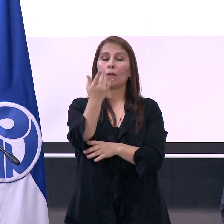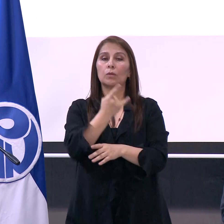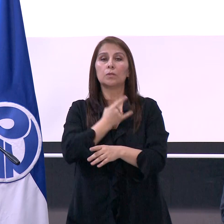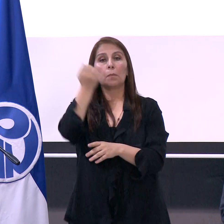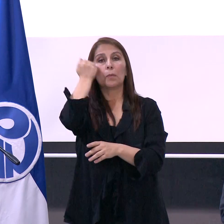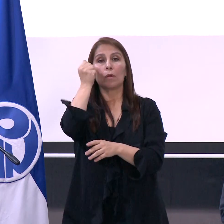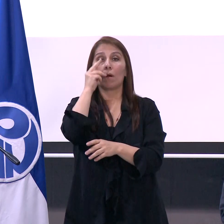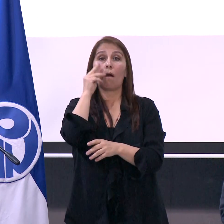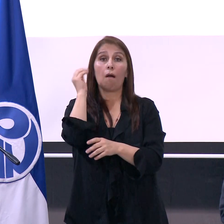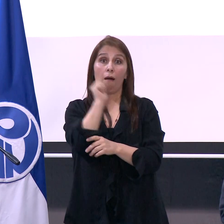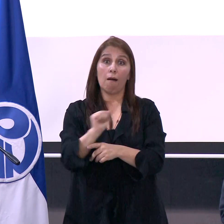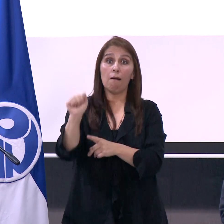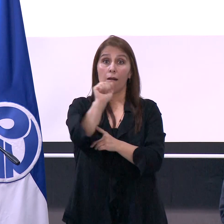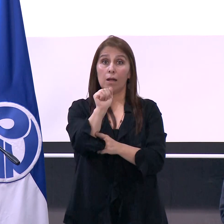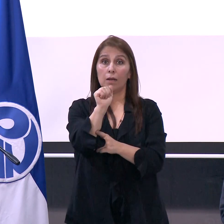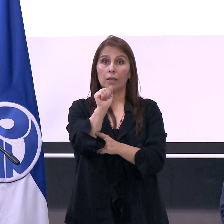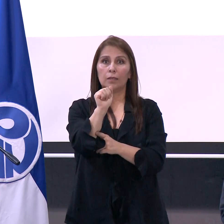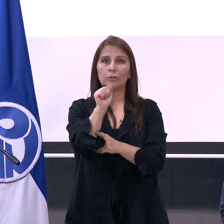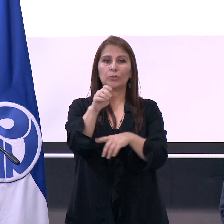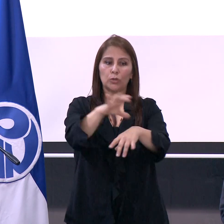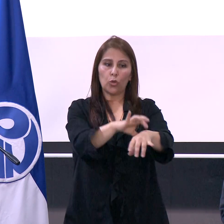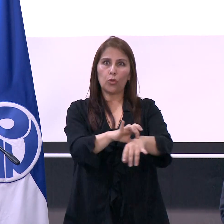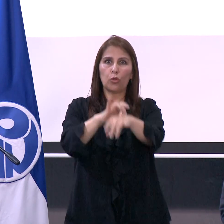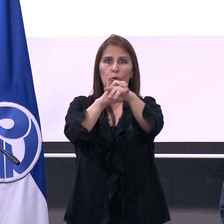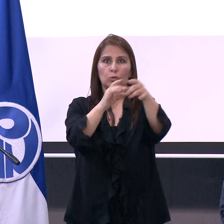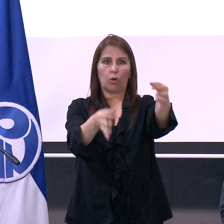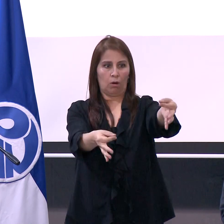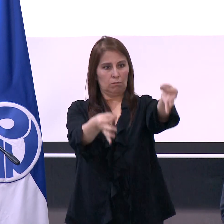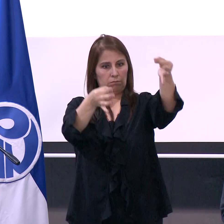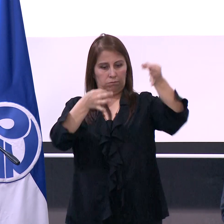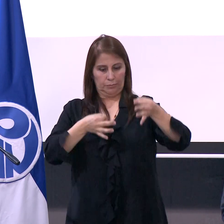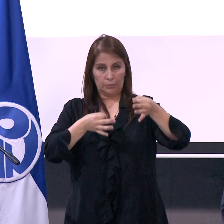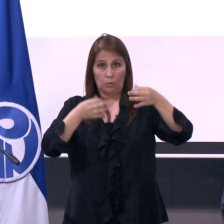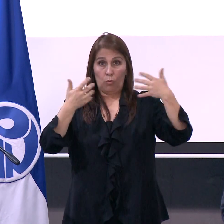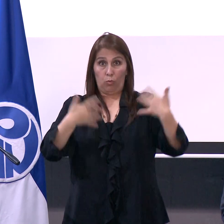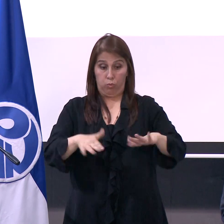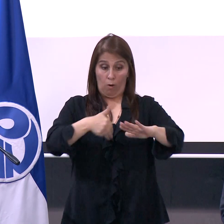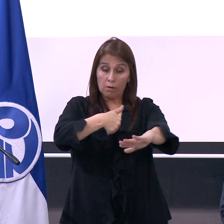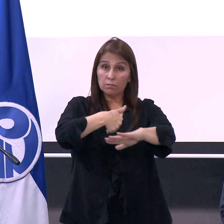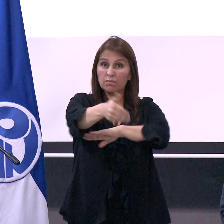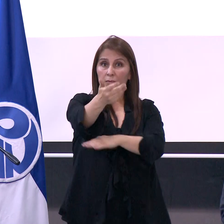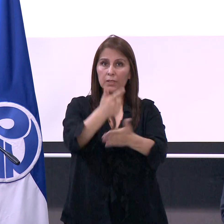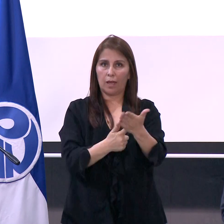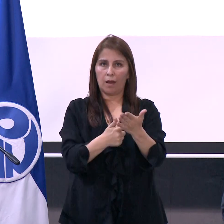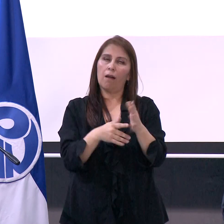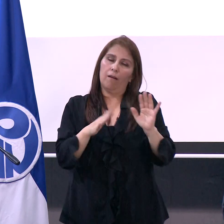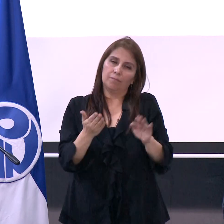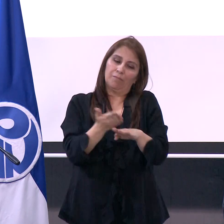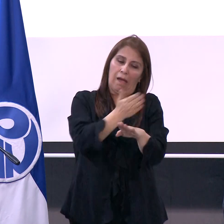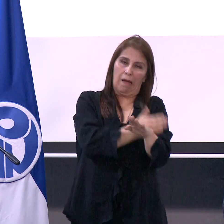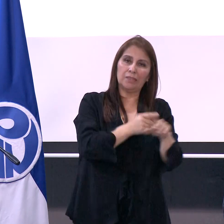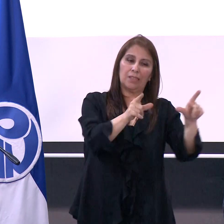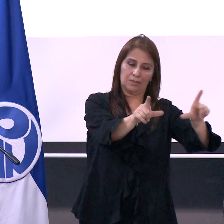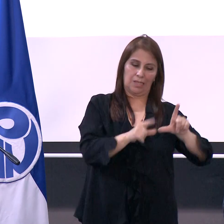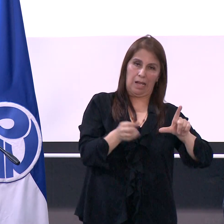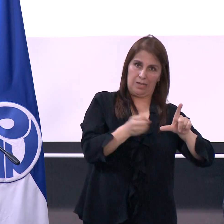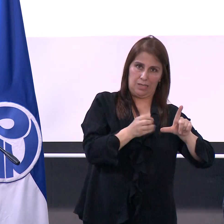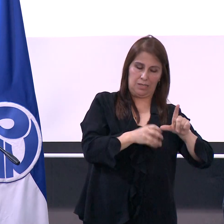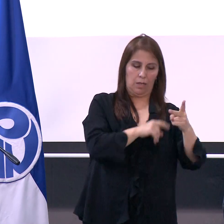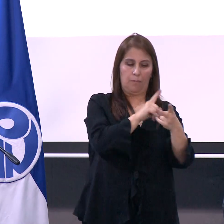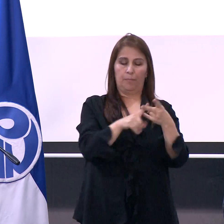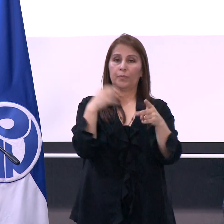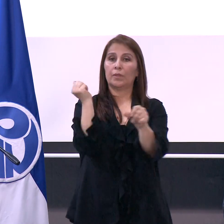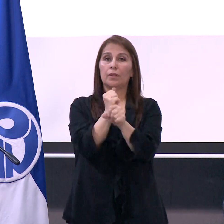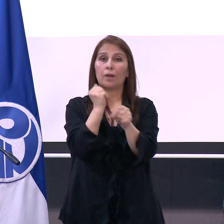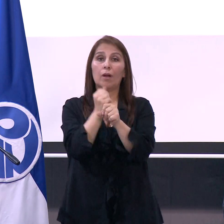autorizó conferir el título de doctor para lo cual se exigía tener título de licenciado haber trabajado dos años